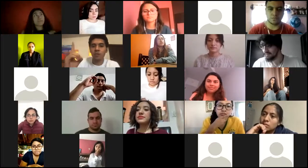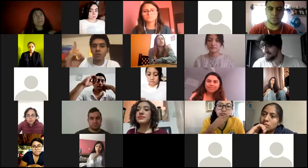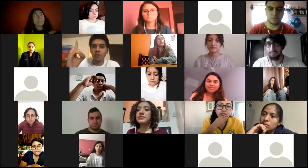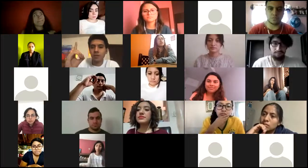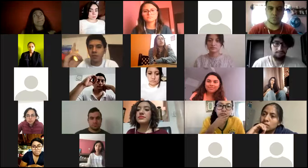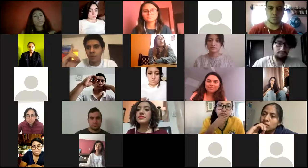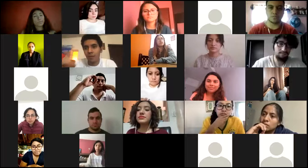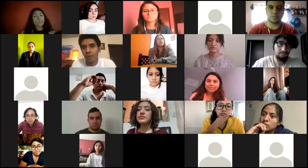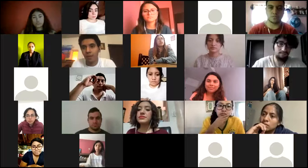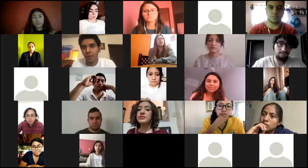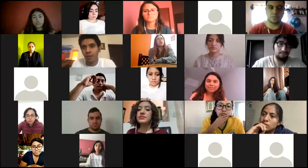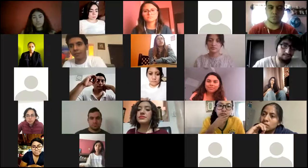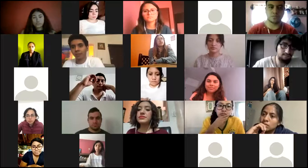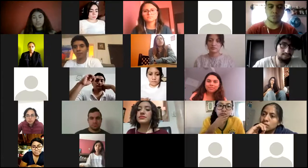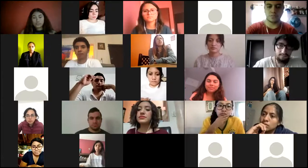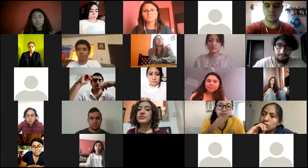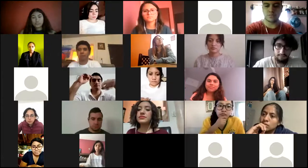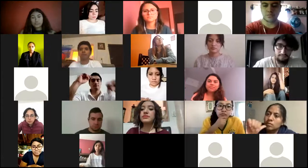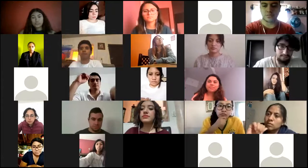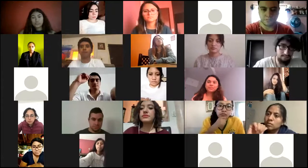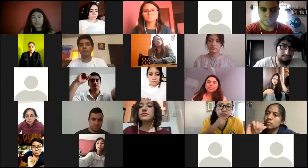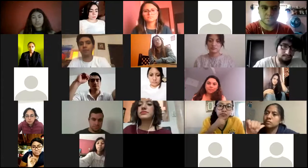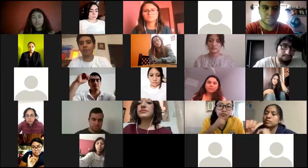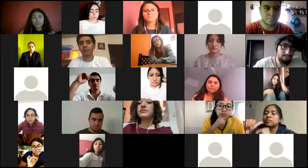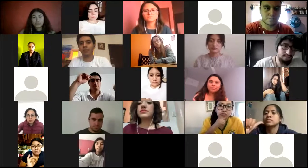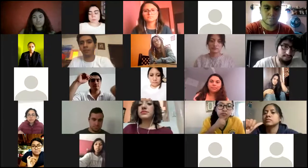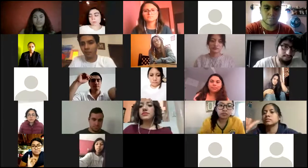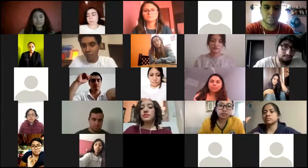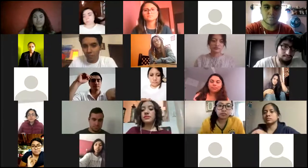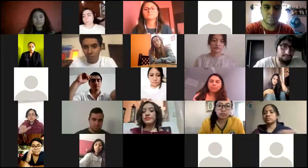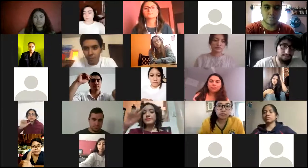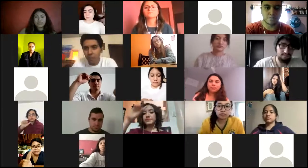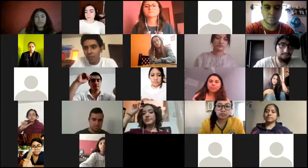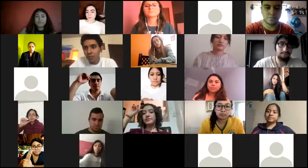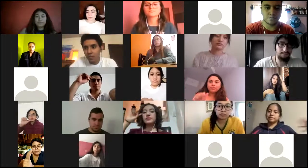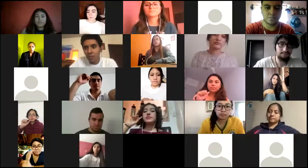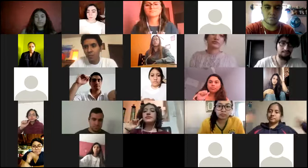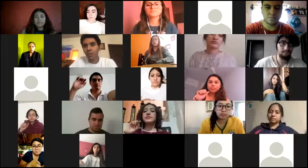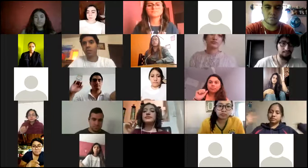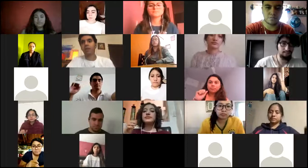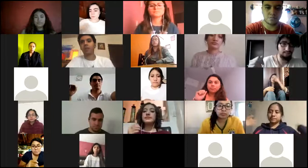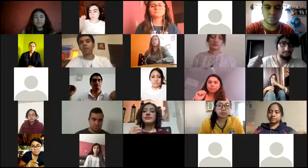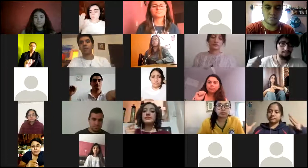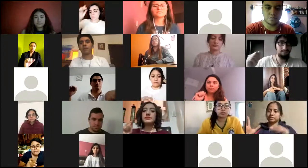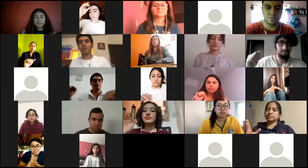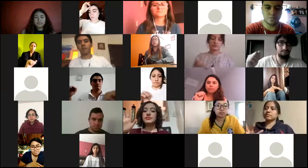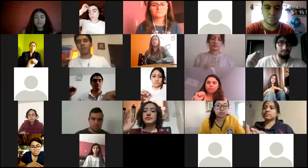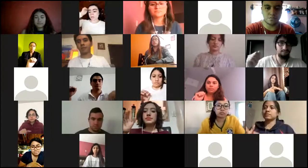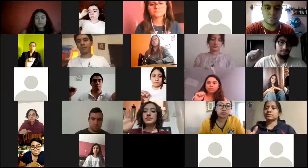el abecedario, Ali. Tenemos 2 minutos nada más, ¿sí? Vamos, todos juntos, mano derecha o izquierda y